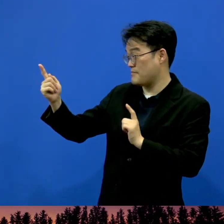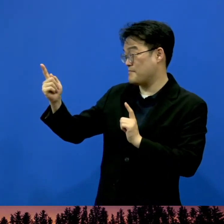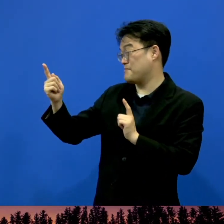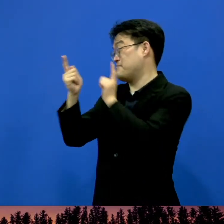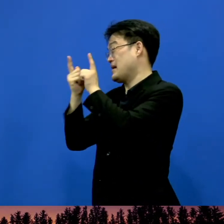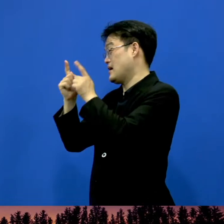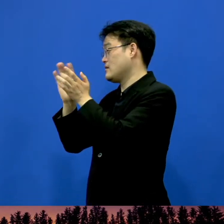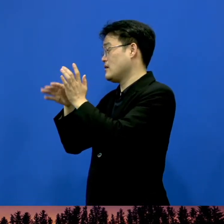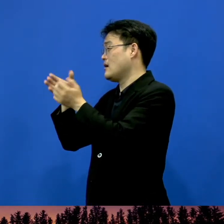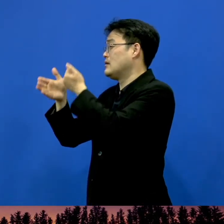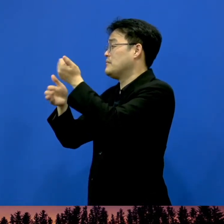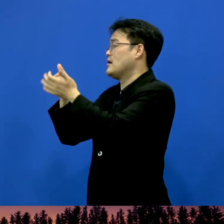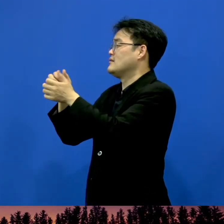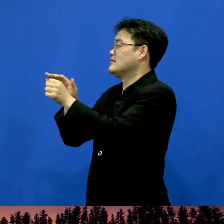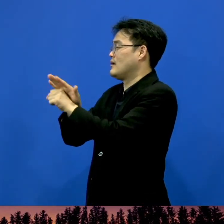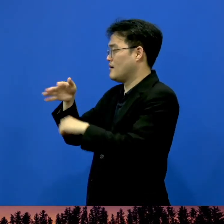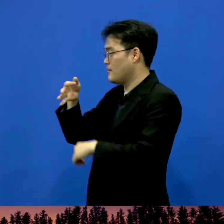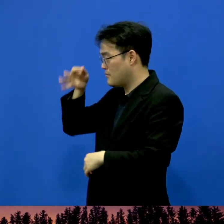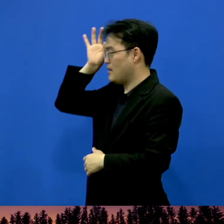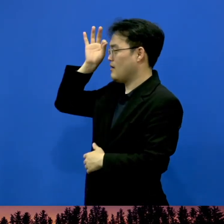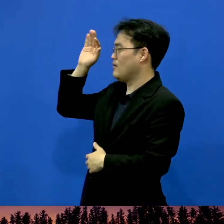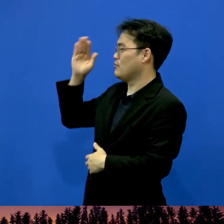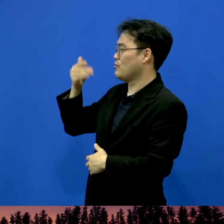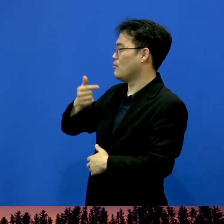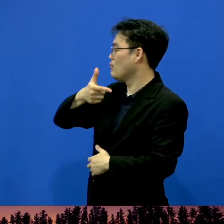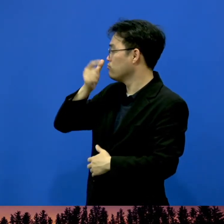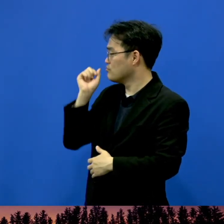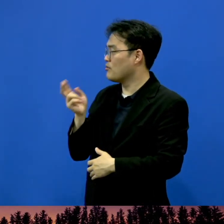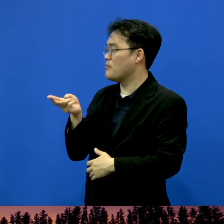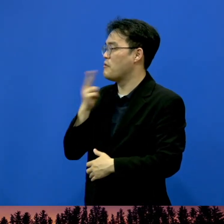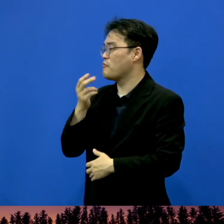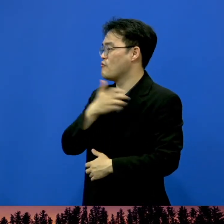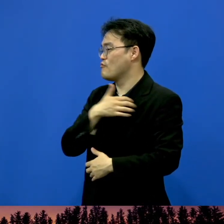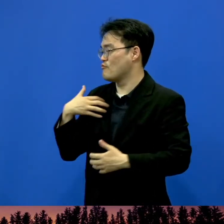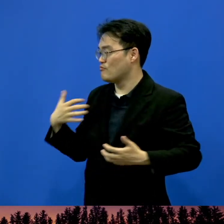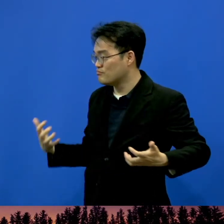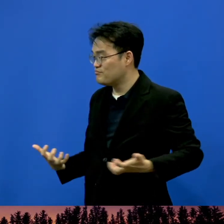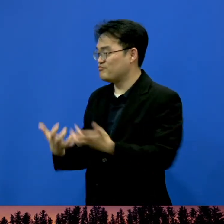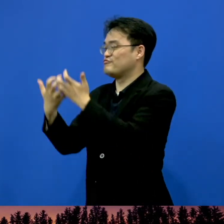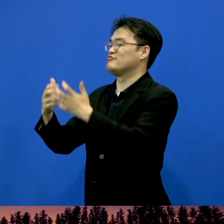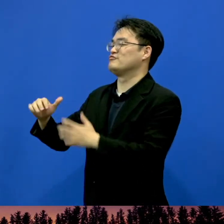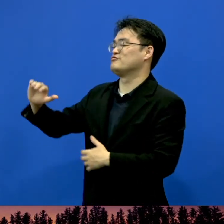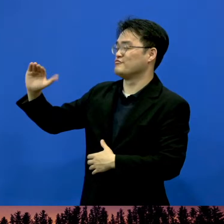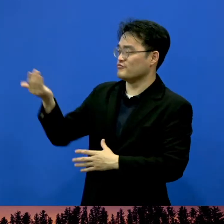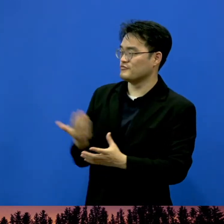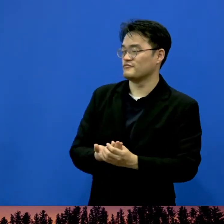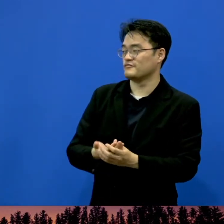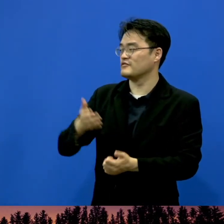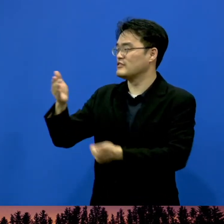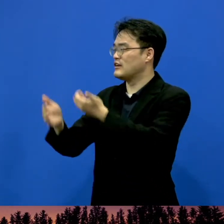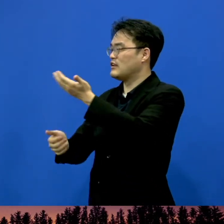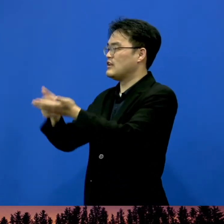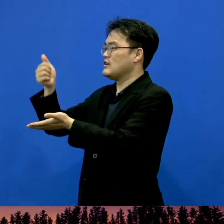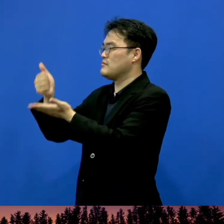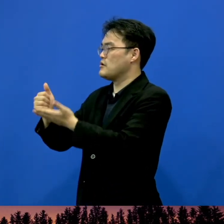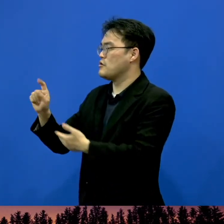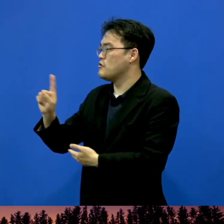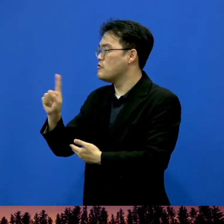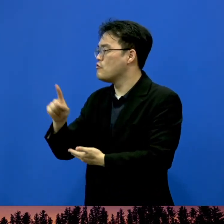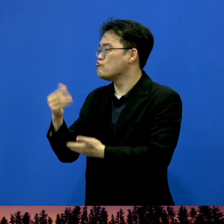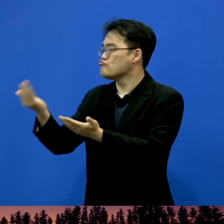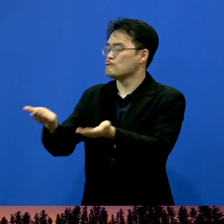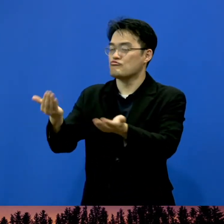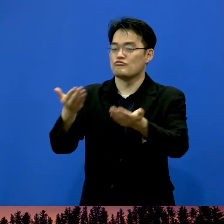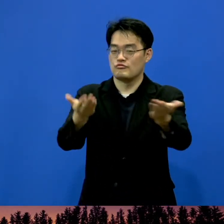만나게 되죠. 그리고 부족함이 없는 풍성함. 그래서 하나님은 우리에게 어떻게 해서든지 모든 것을 더 주기를